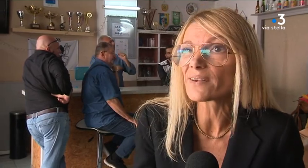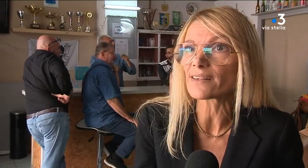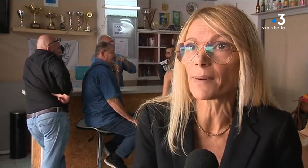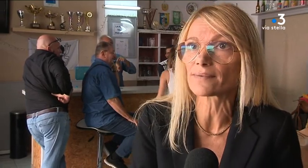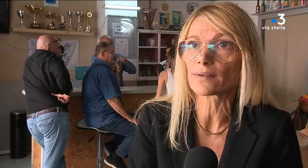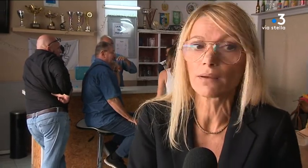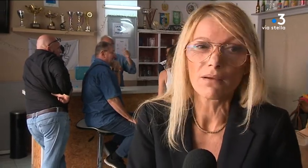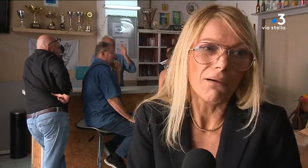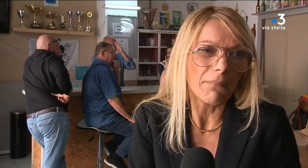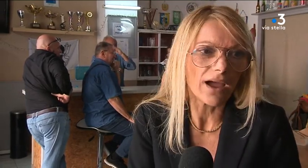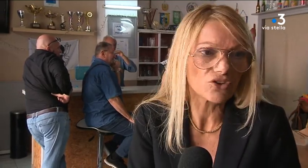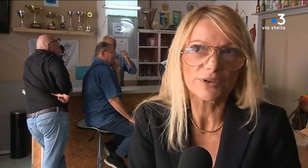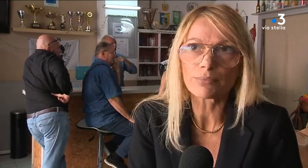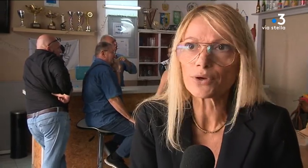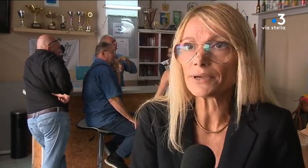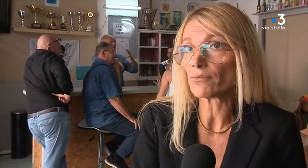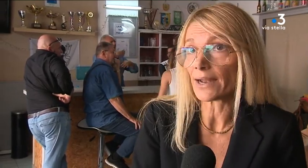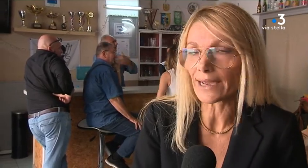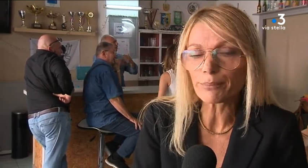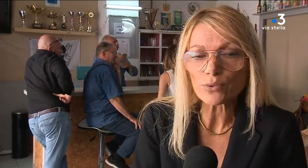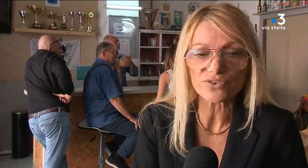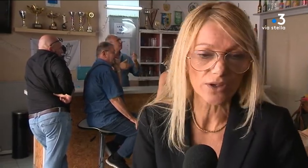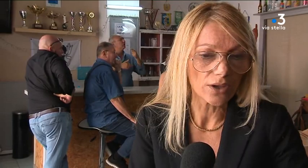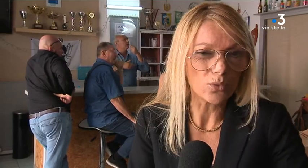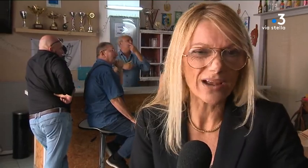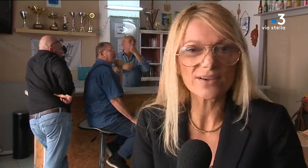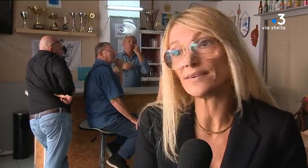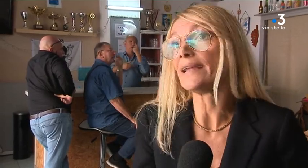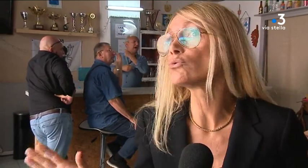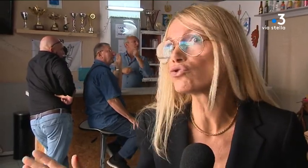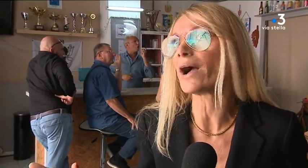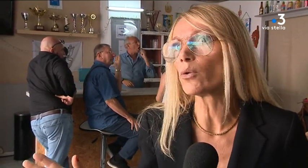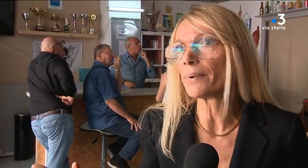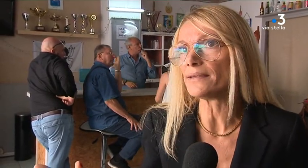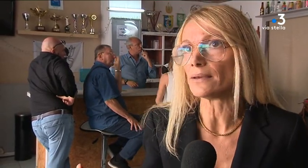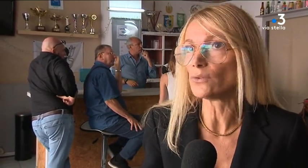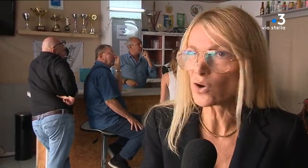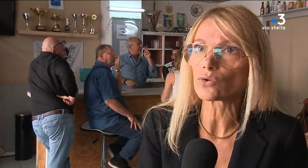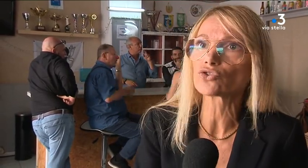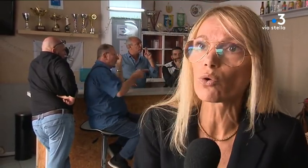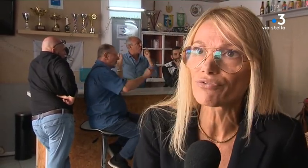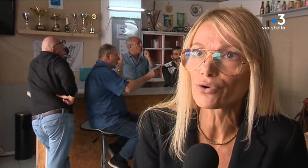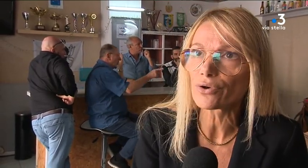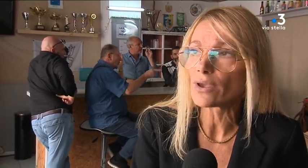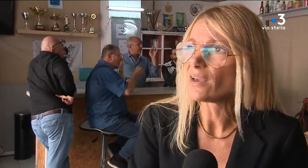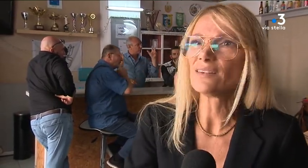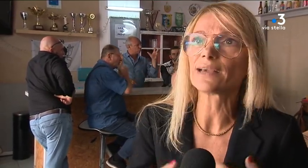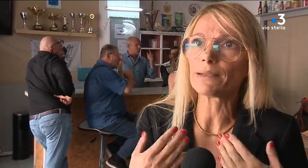ça se passe ? Ben, je me débrouille, voilà la réponse. Ou alors si elle est toujours accompagnée. Non, ce qu'on veut, c'est que les